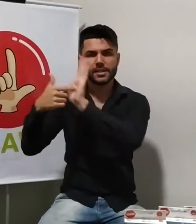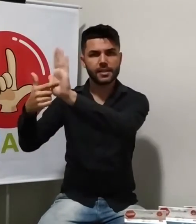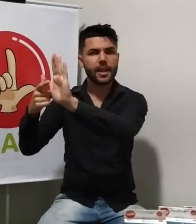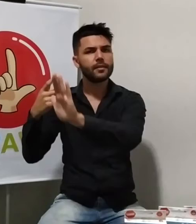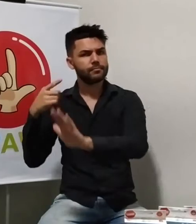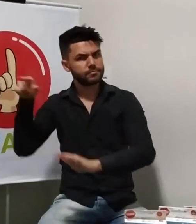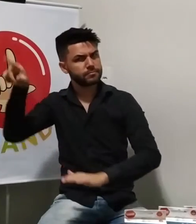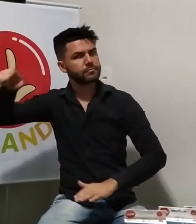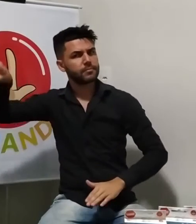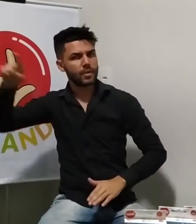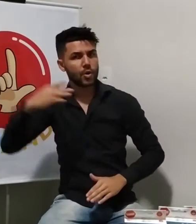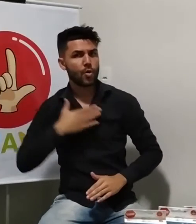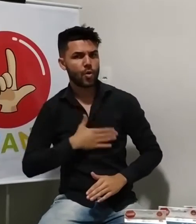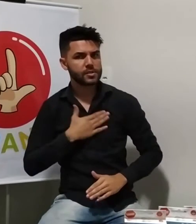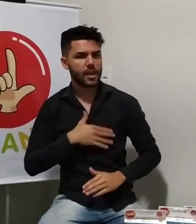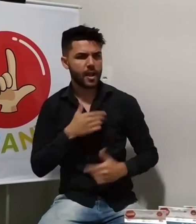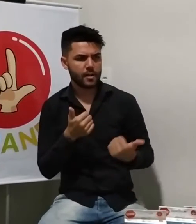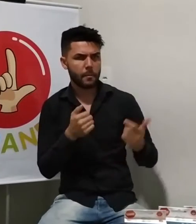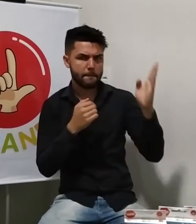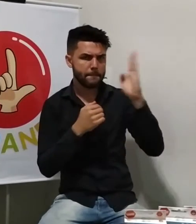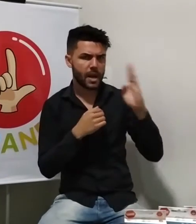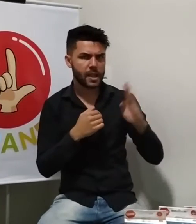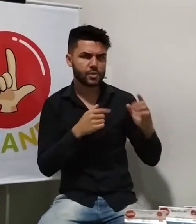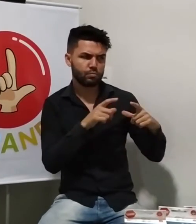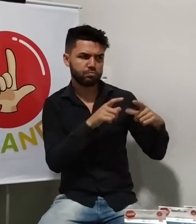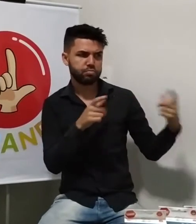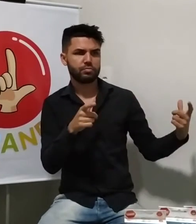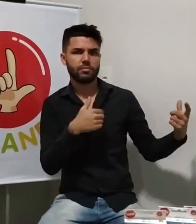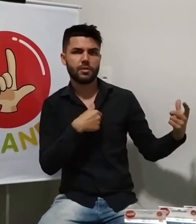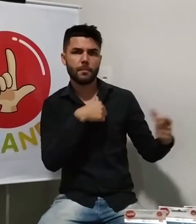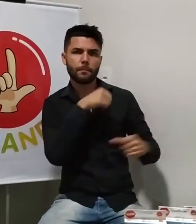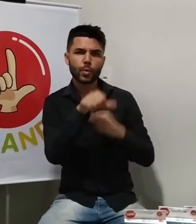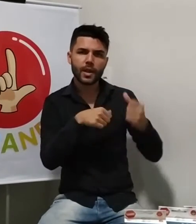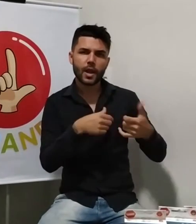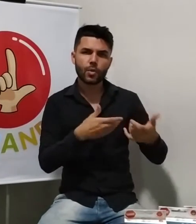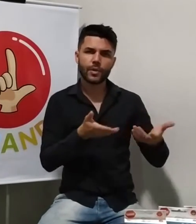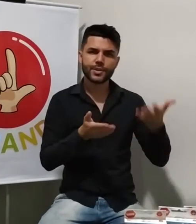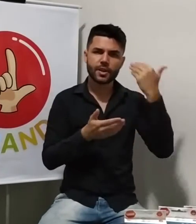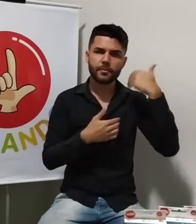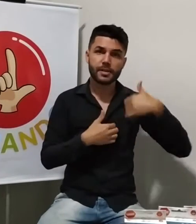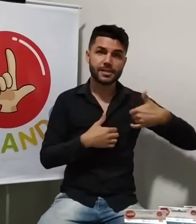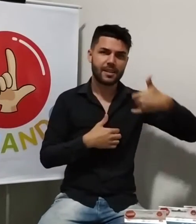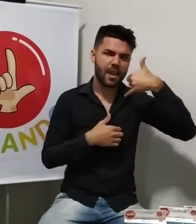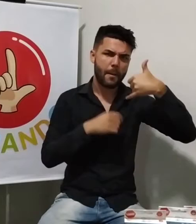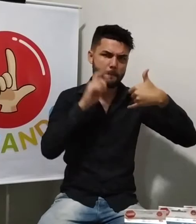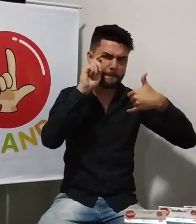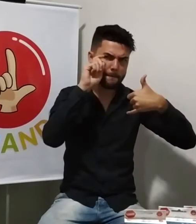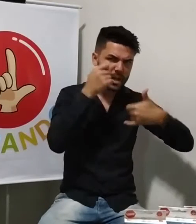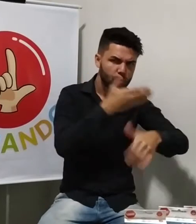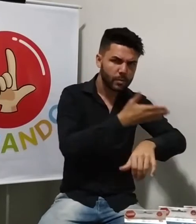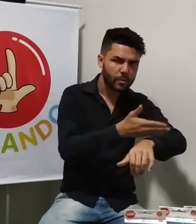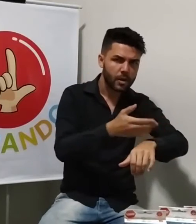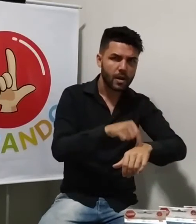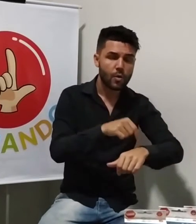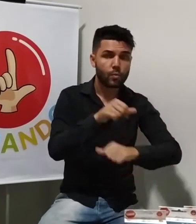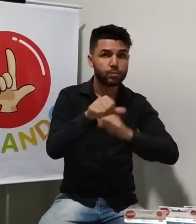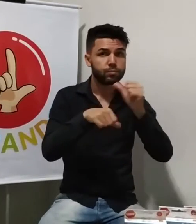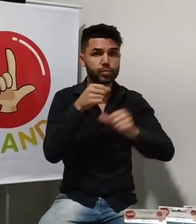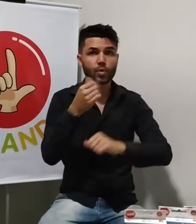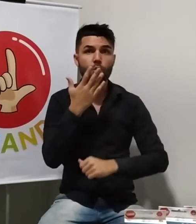virou uma reunião, da reunião você faz uma proposta de levar os joguinhos e os caras toparam. Lógico que mandei, né, uns 200 e-mails, né, pra um monte de